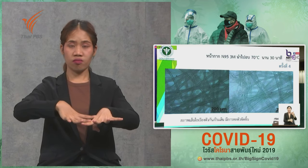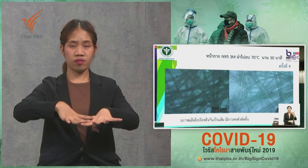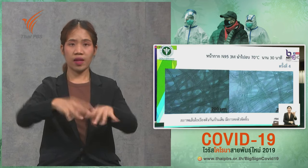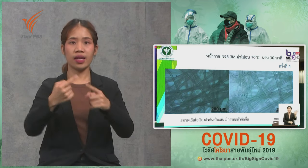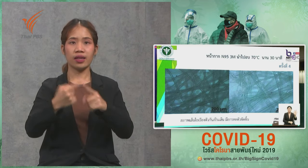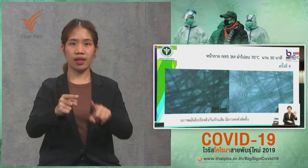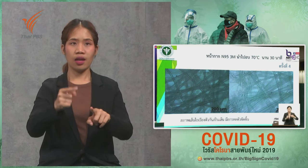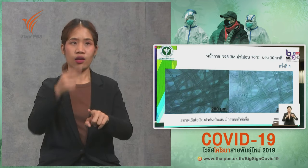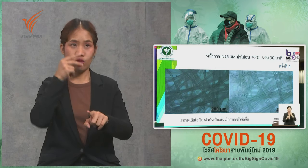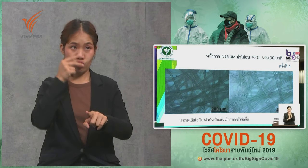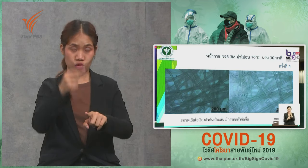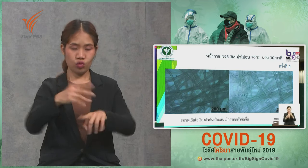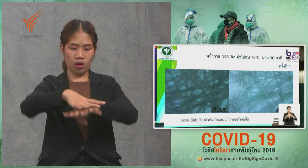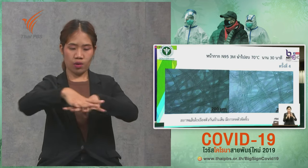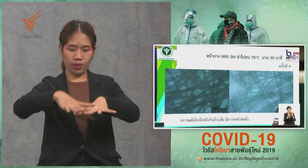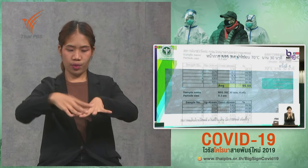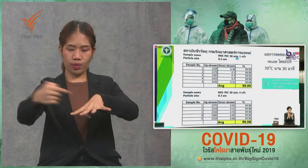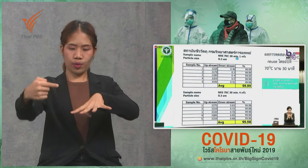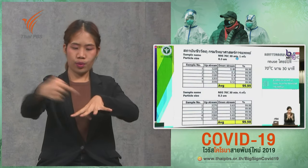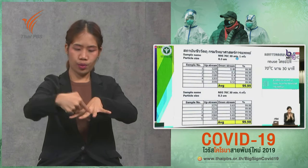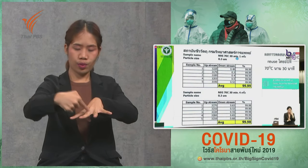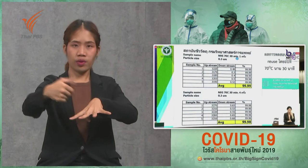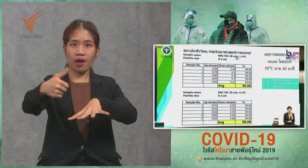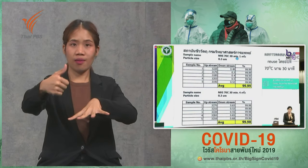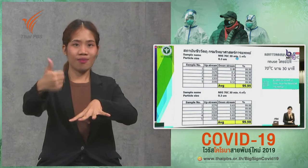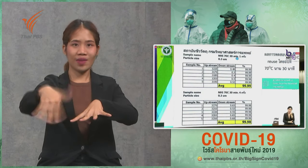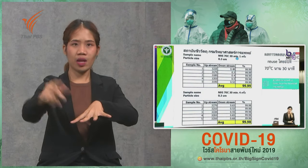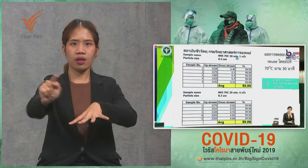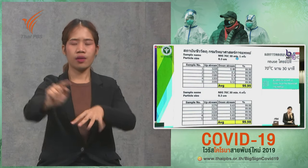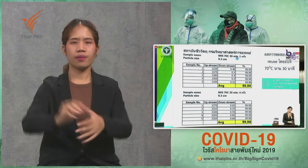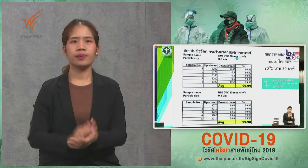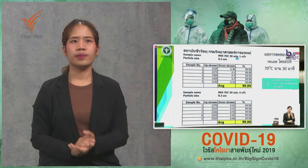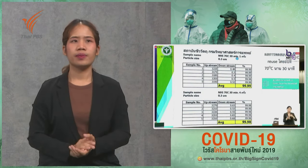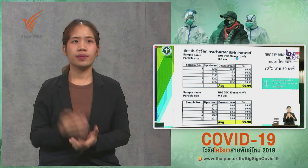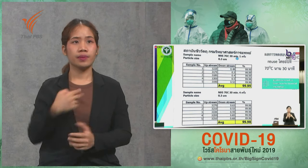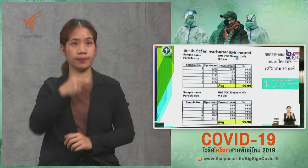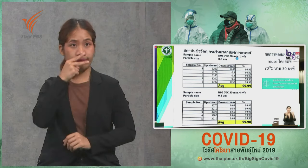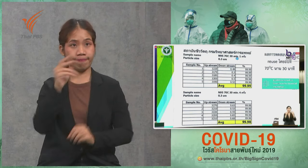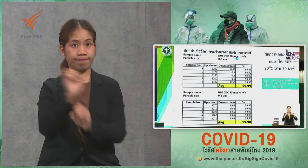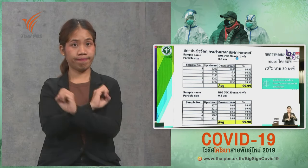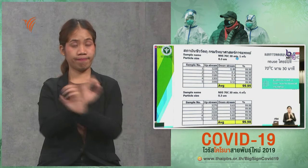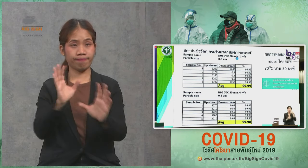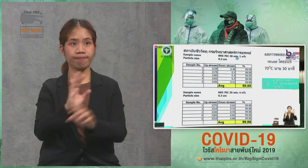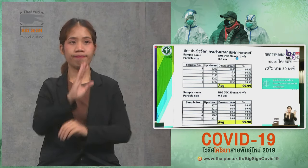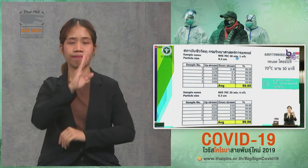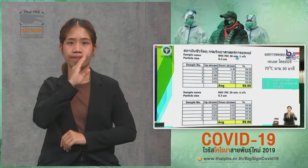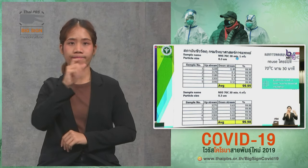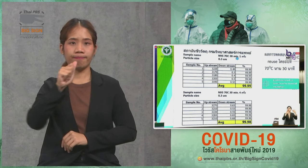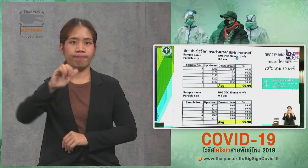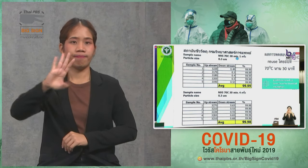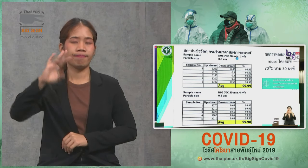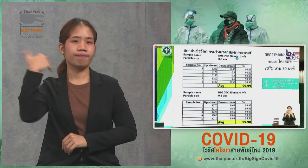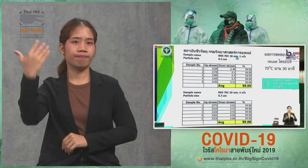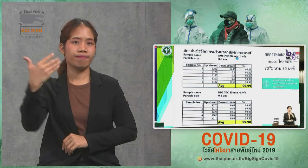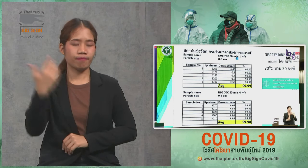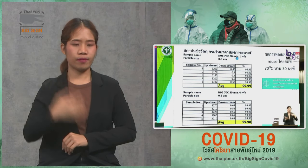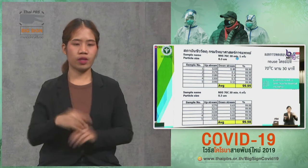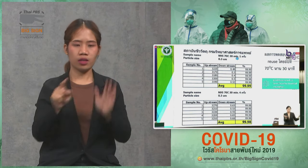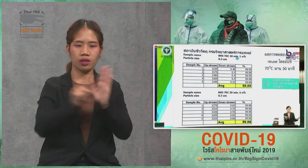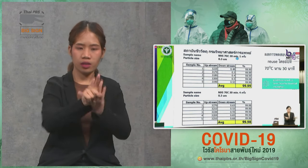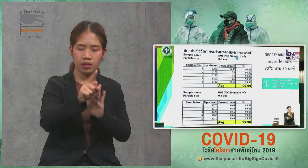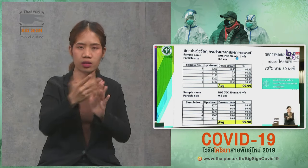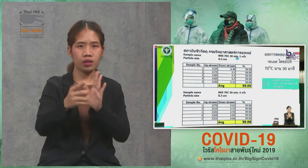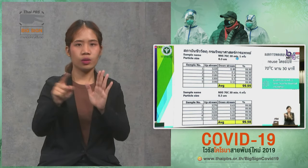การผ่านของอนุภาคค่ะต่อไปค่ะจะเห็นได้ว่าเมื่อเราทำการอบนะคะ1ครั้งหรือ4ครั้งเนี่ย